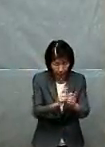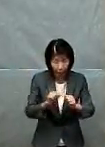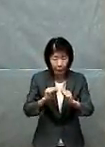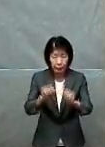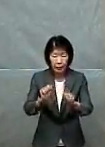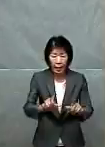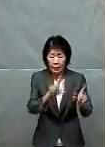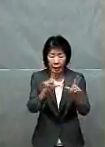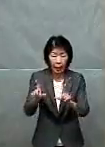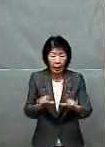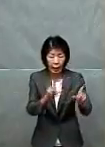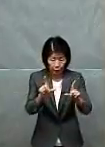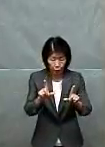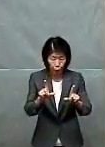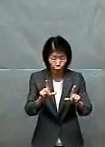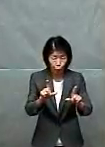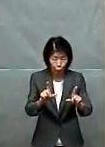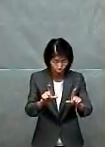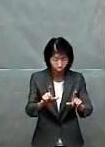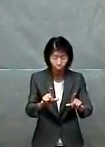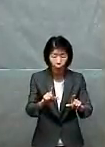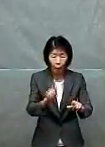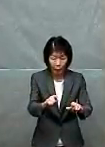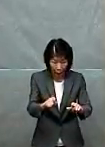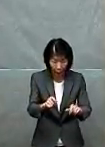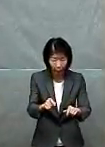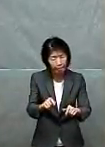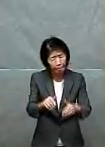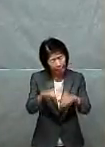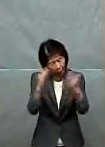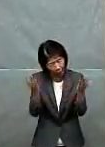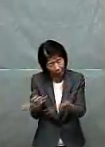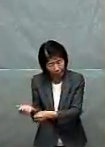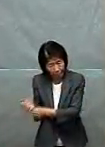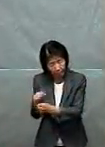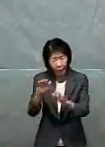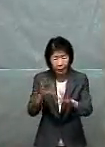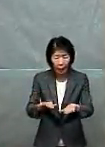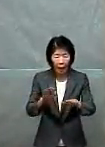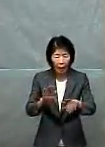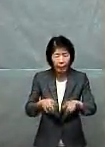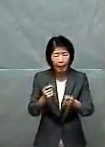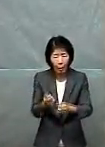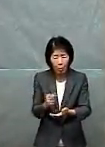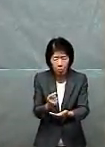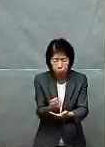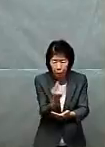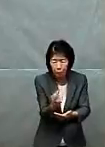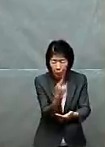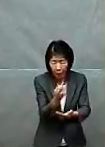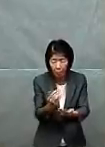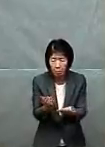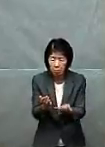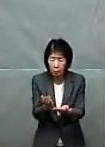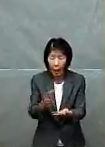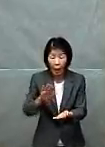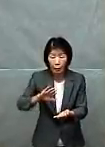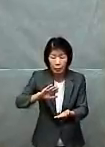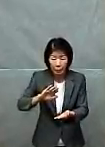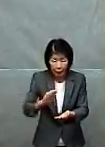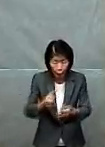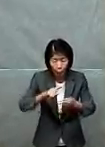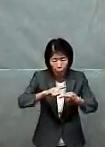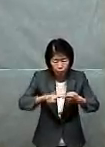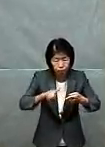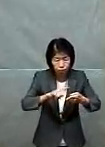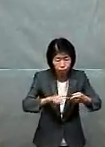ぼ回復したと報告されたと聞きまして、現在も余震が続く中にあっても復旧が順次進